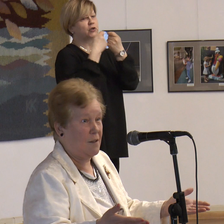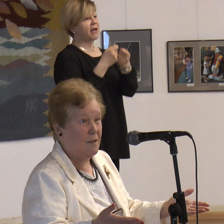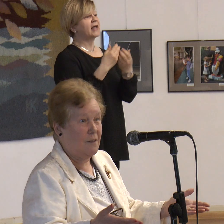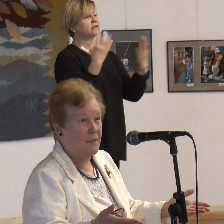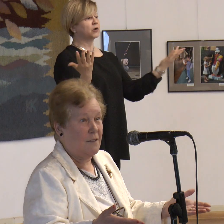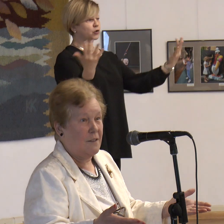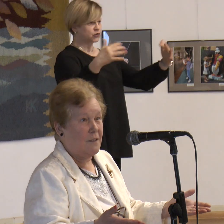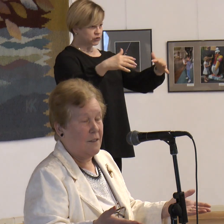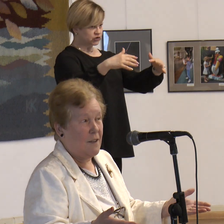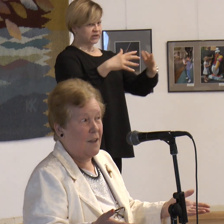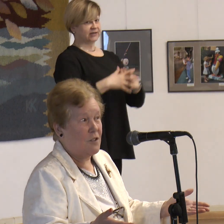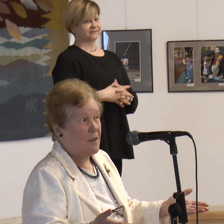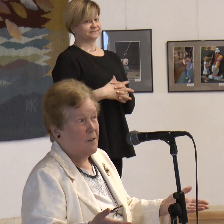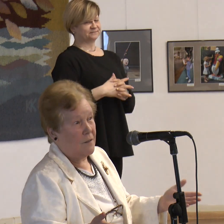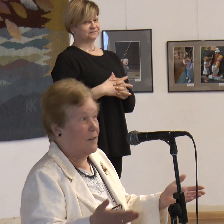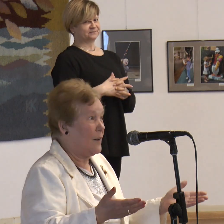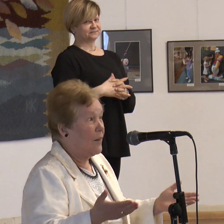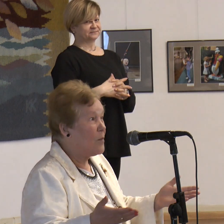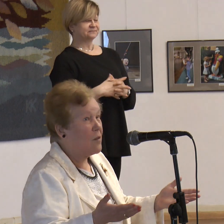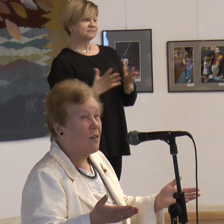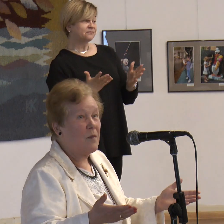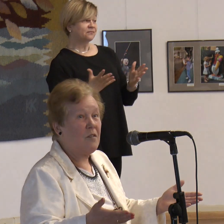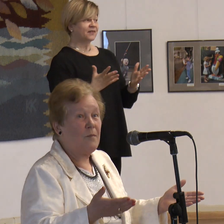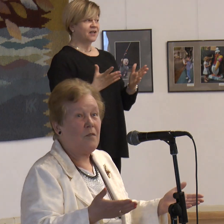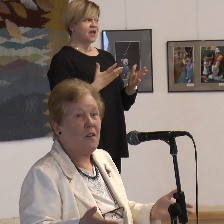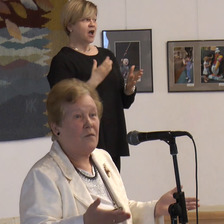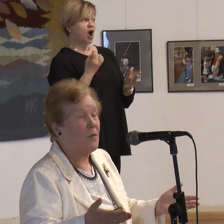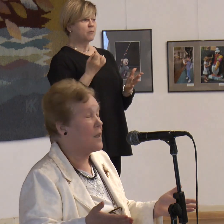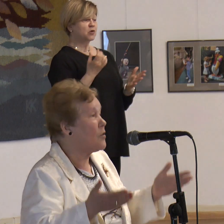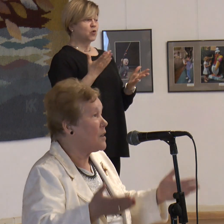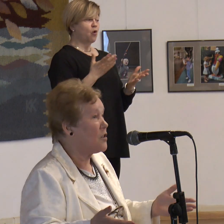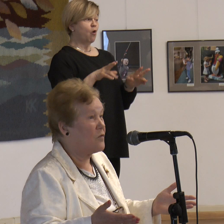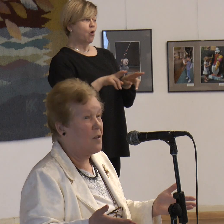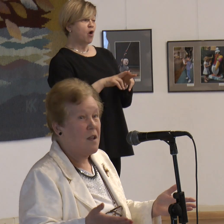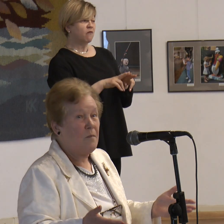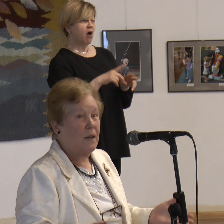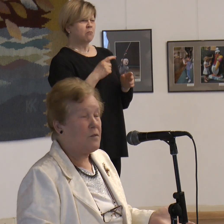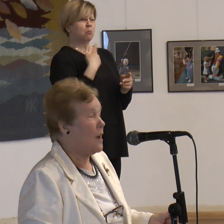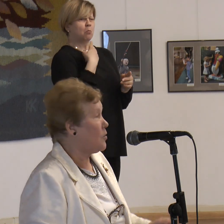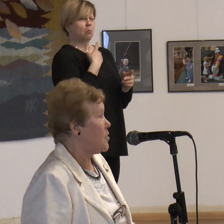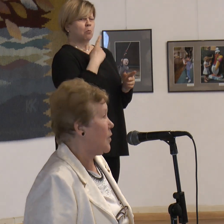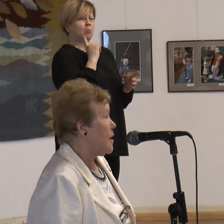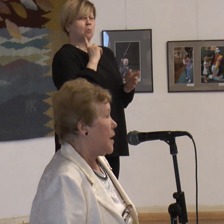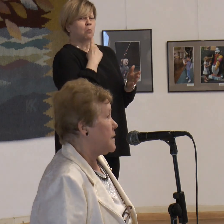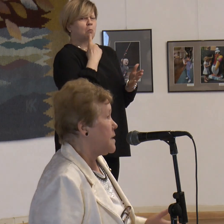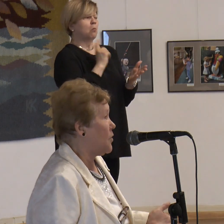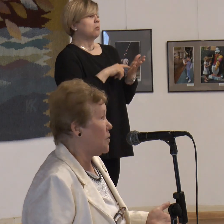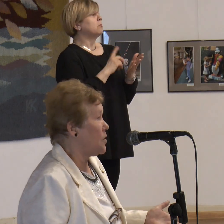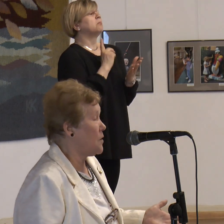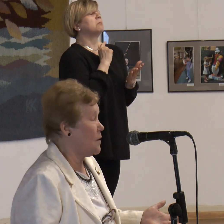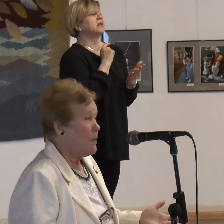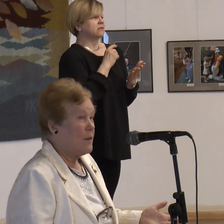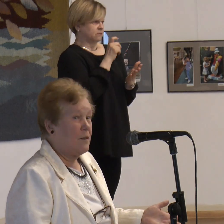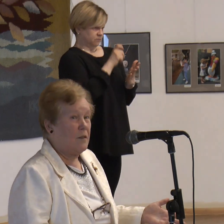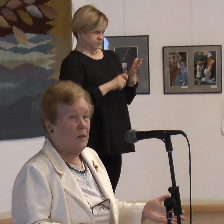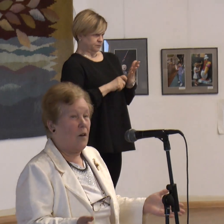közönségnek. És amikor meg olyan van, hogy kikötés van, mert tudjátok, hogy ez így van,